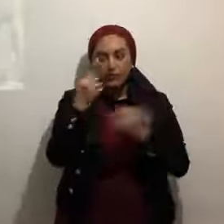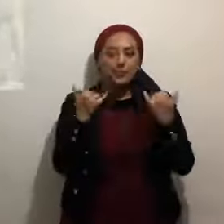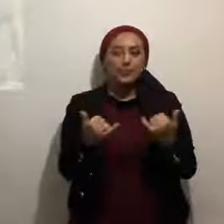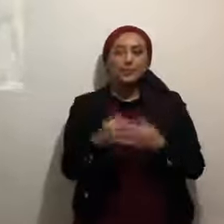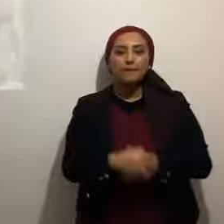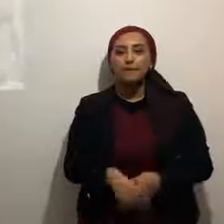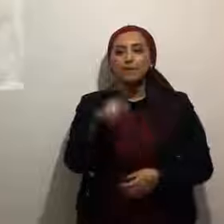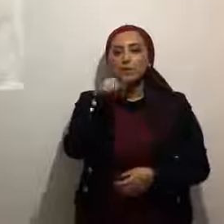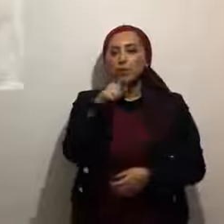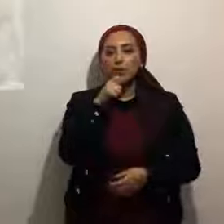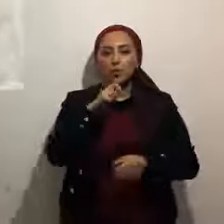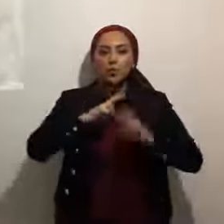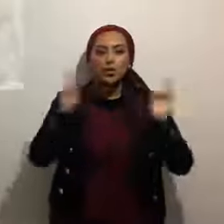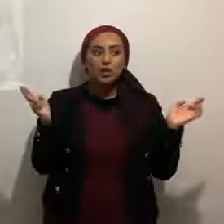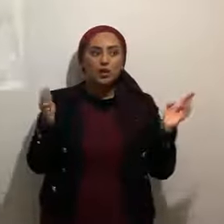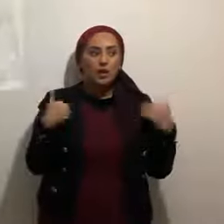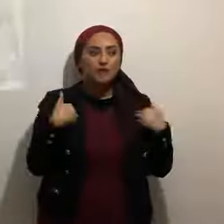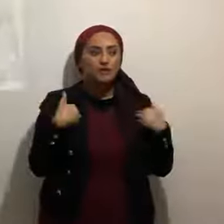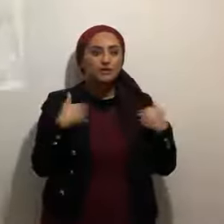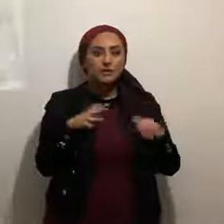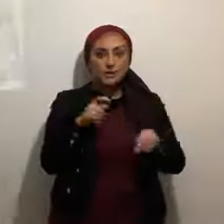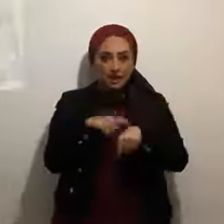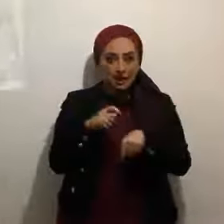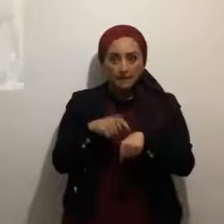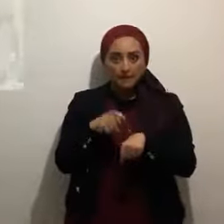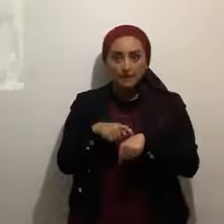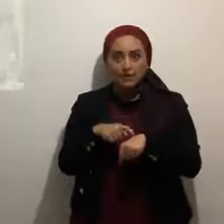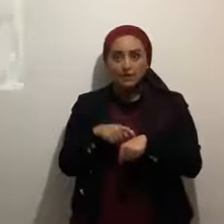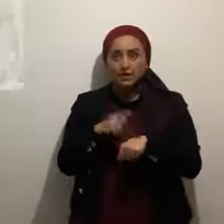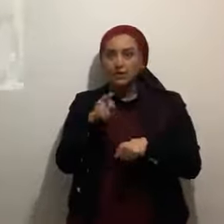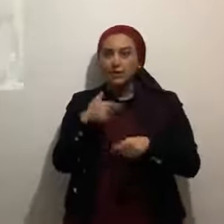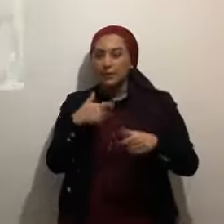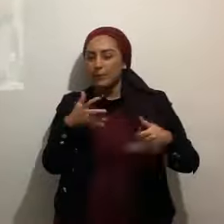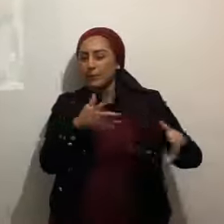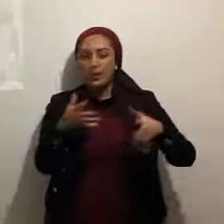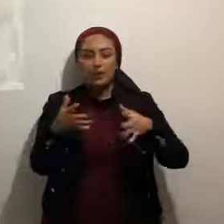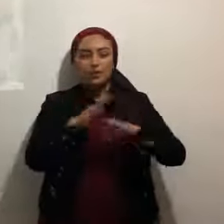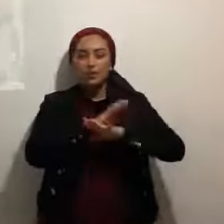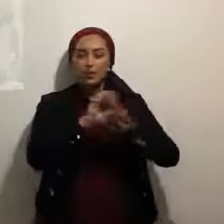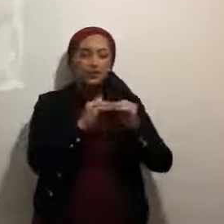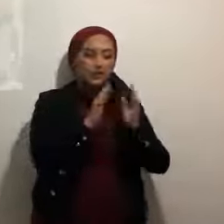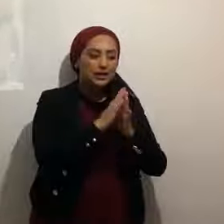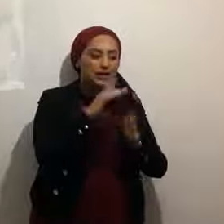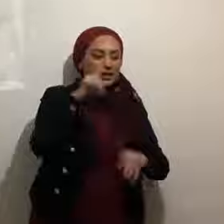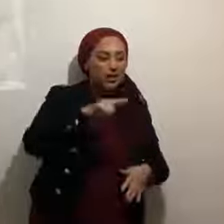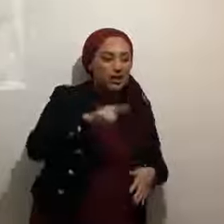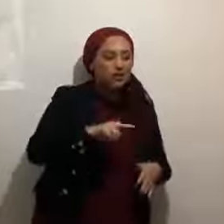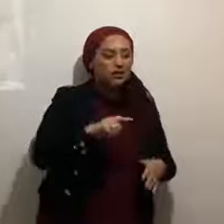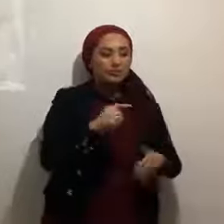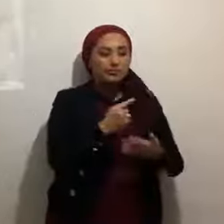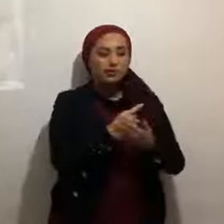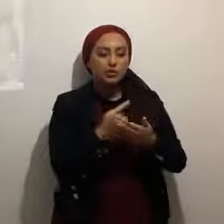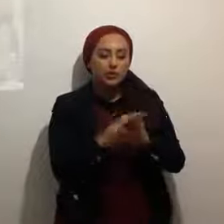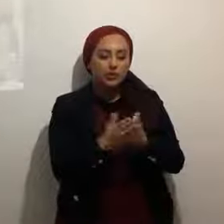ya tienes tiempo y como que ya te estabas descuidando en la oración, ya no abres tu Biblia tu Tanaj, tu